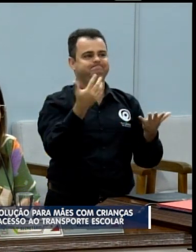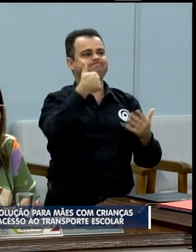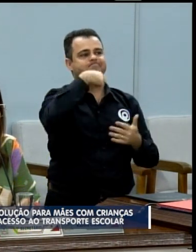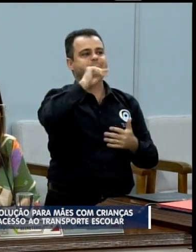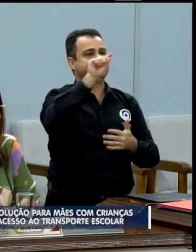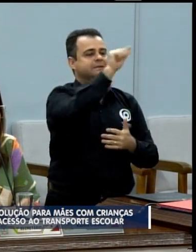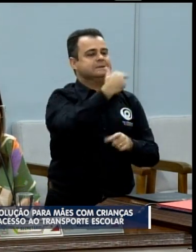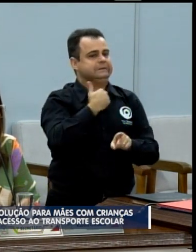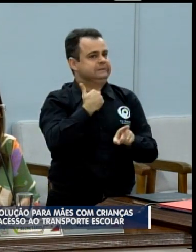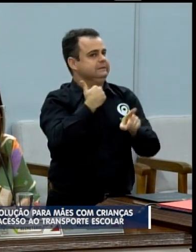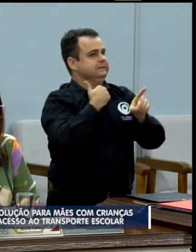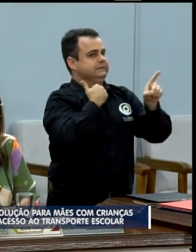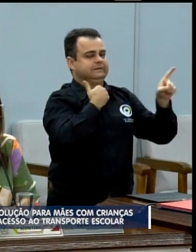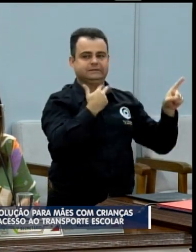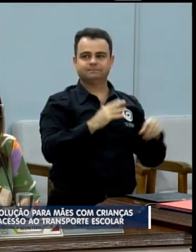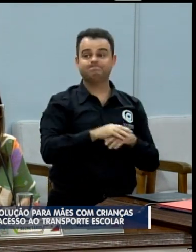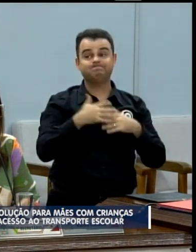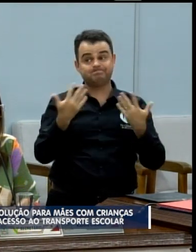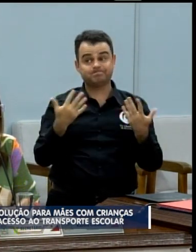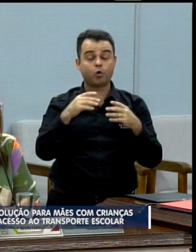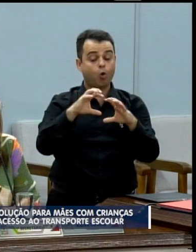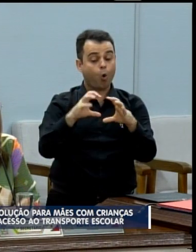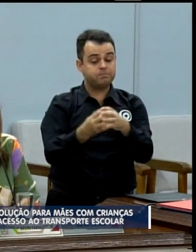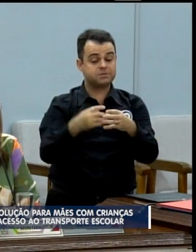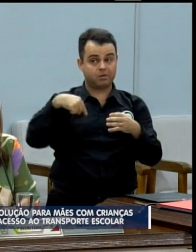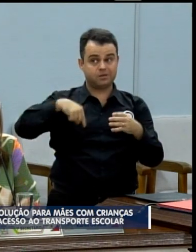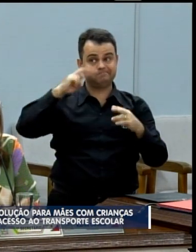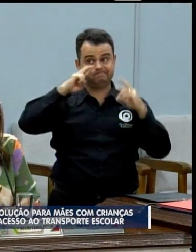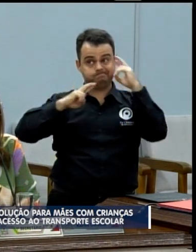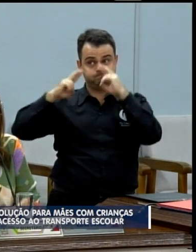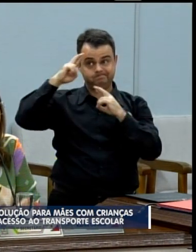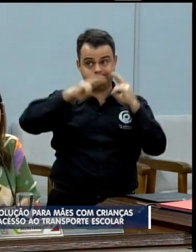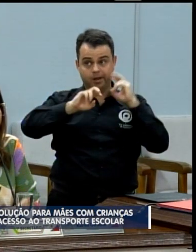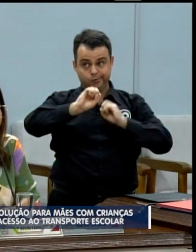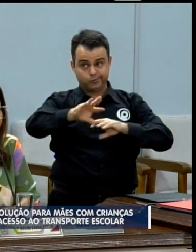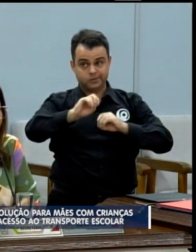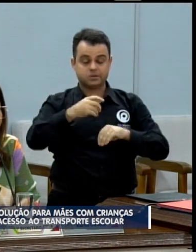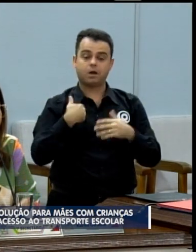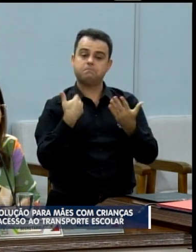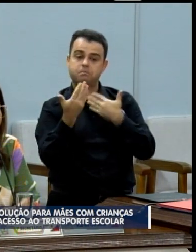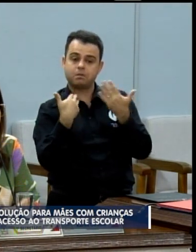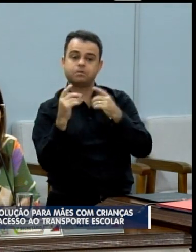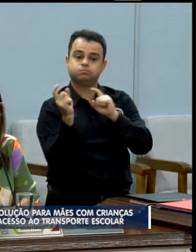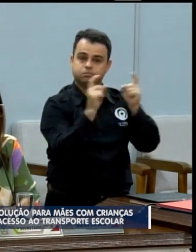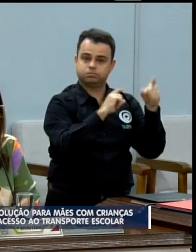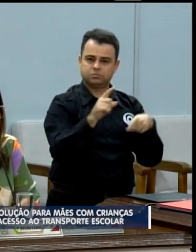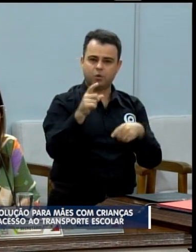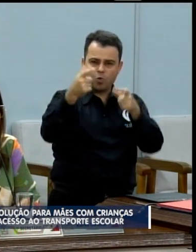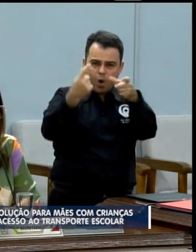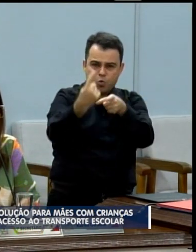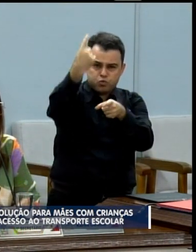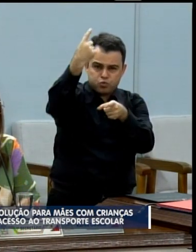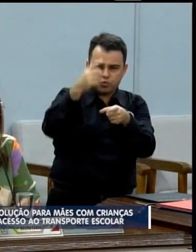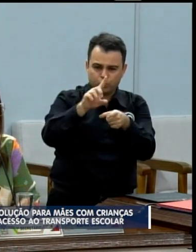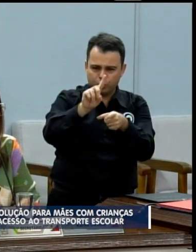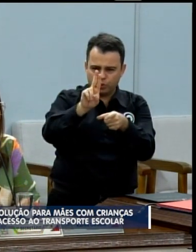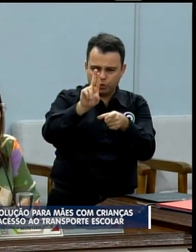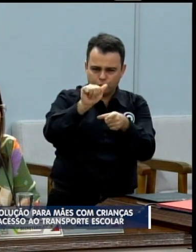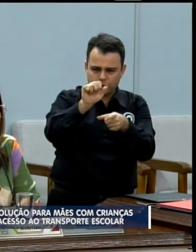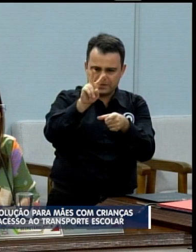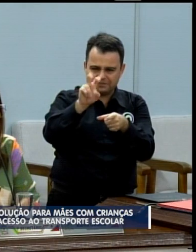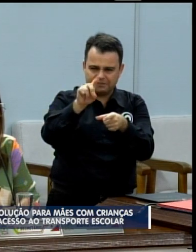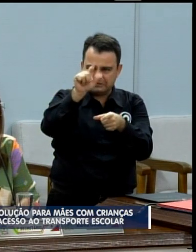isso, vereador Renato, pela comissão também, porque não são somente mães dos Duas Vendas que estão passando por essa dificuldade.